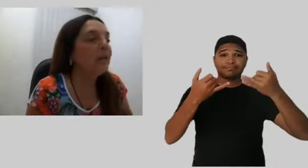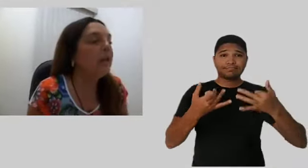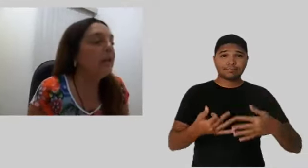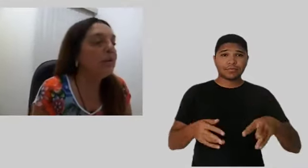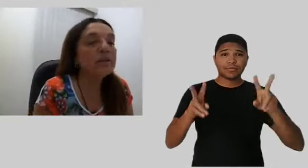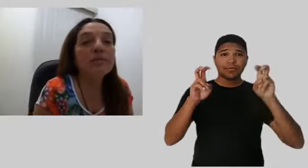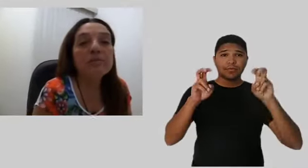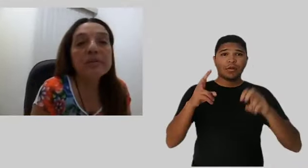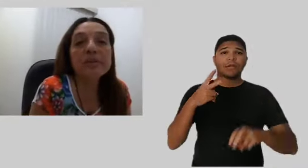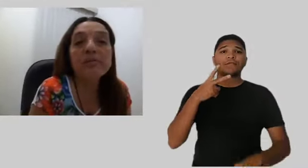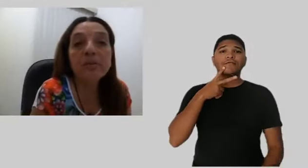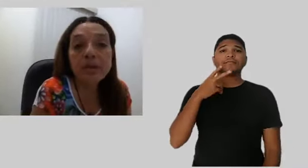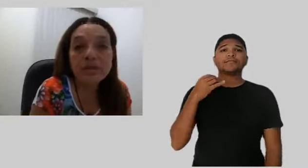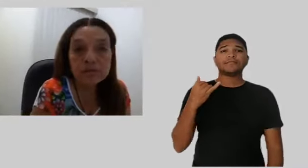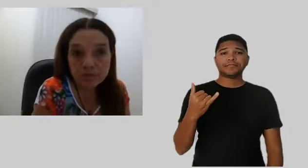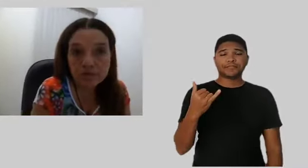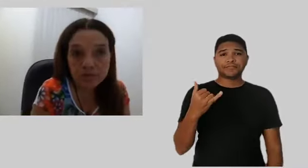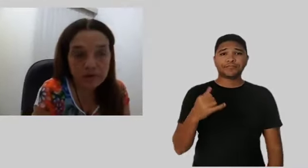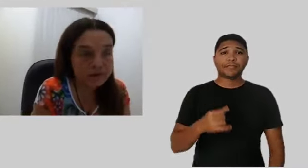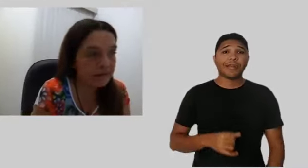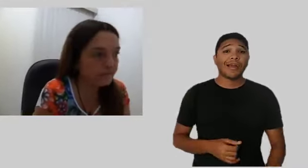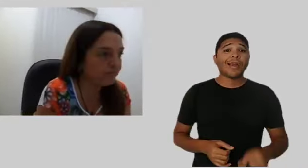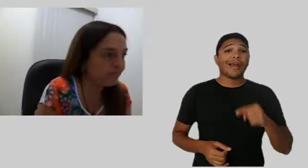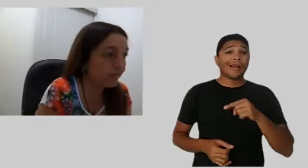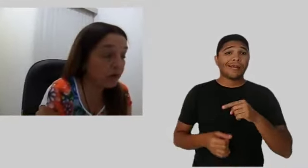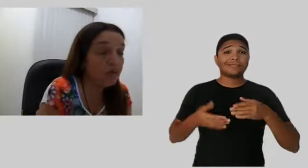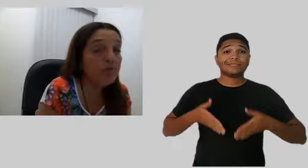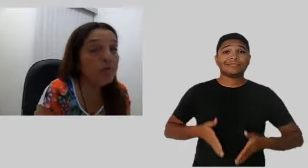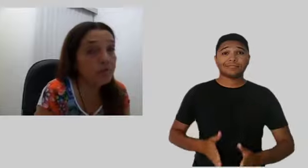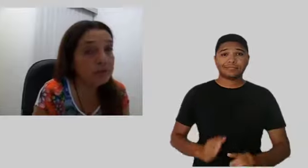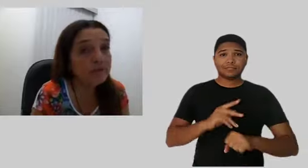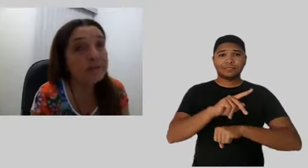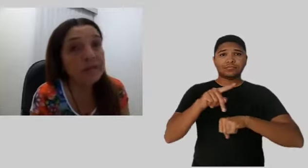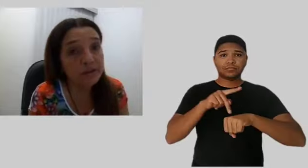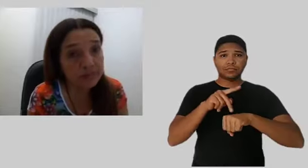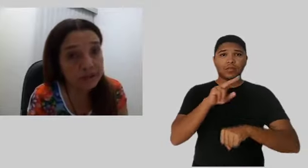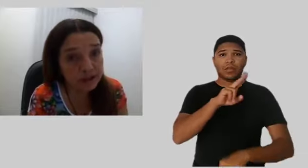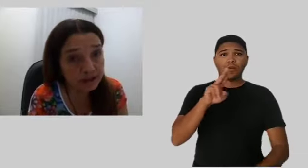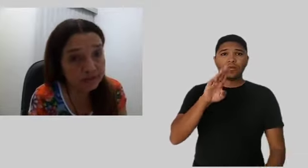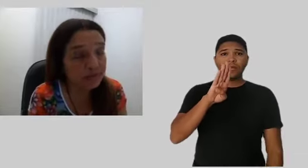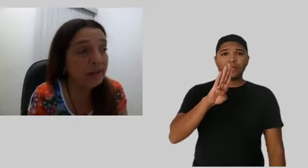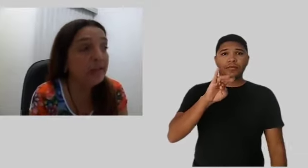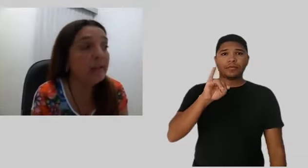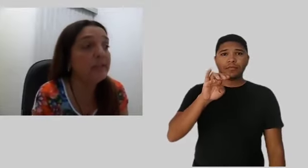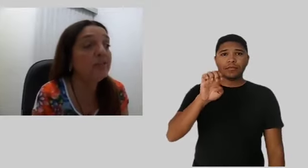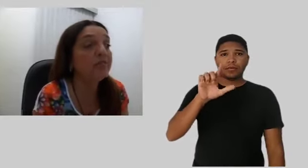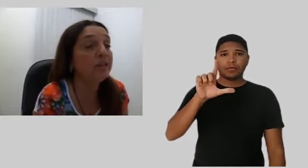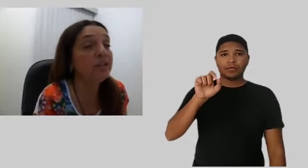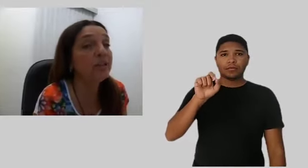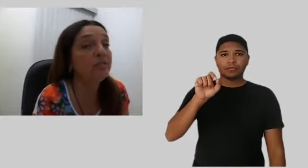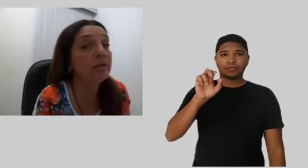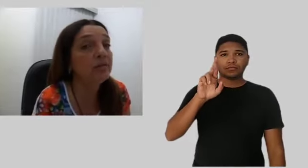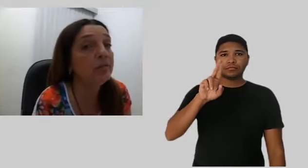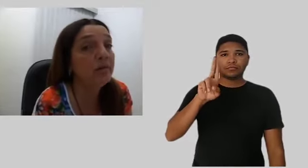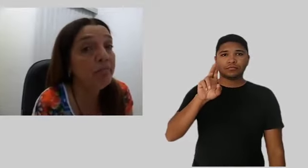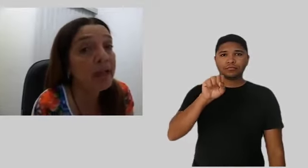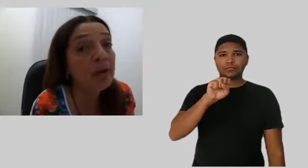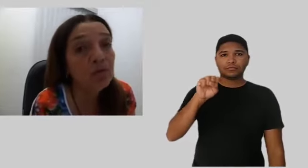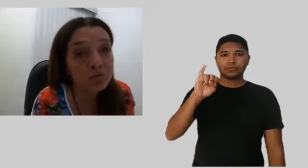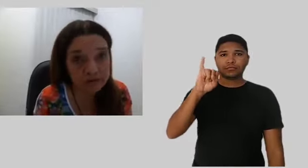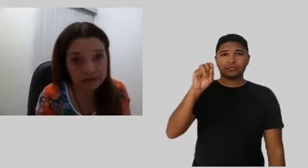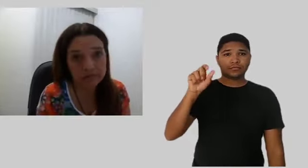Bom, nós agora vamos conversar um pouquinho sobre o Vygotsky. O Vygotsky, diferente de Piaget, ele nasce num país